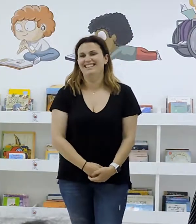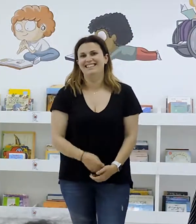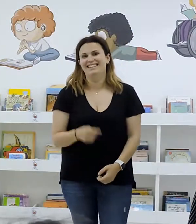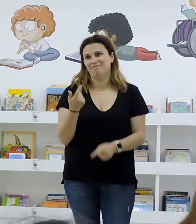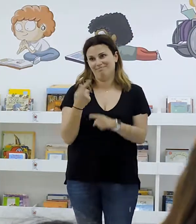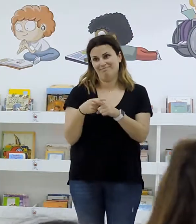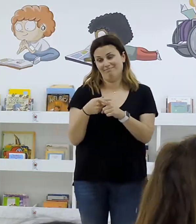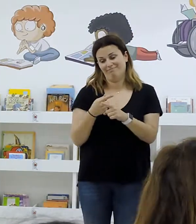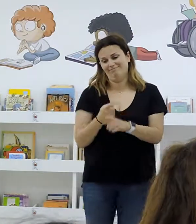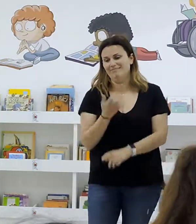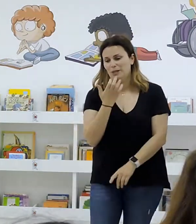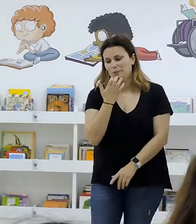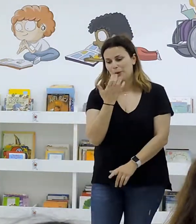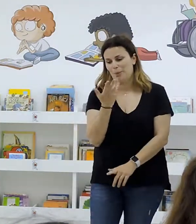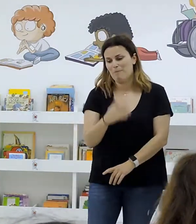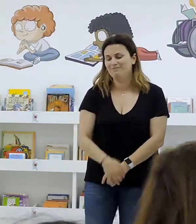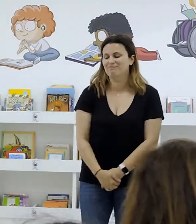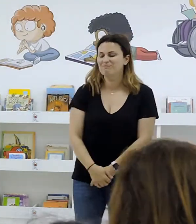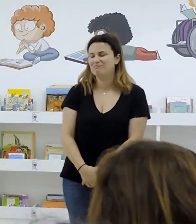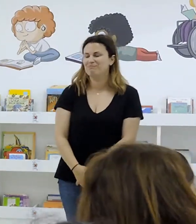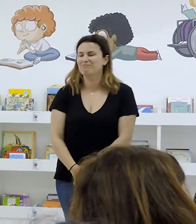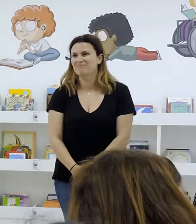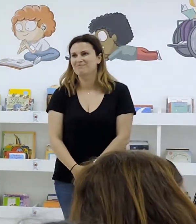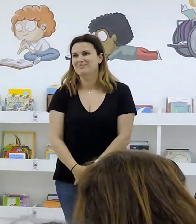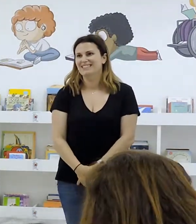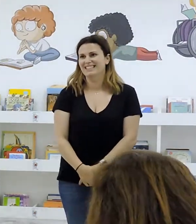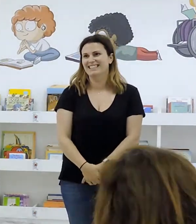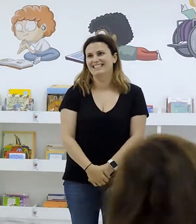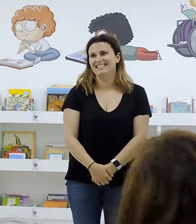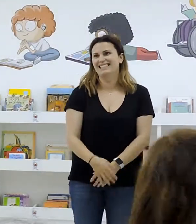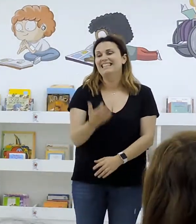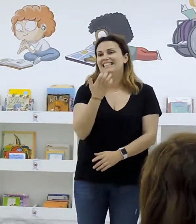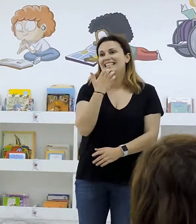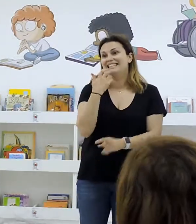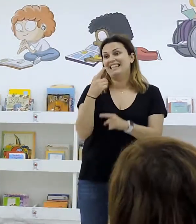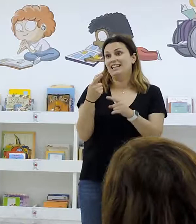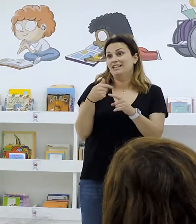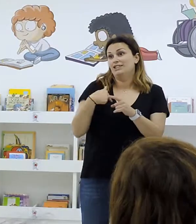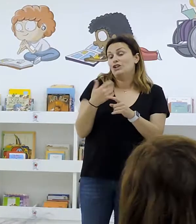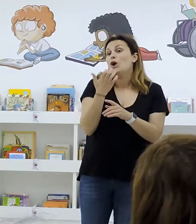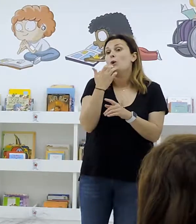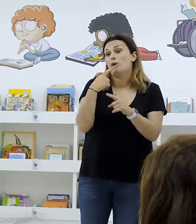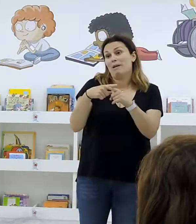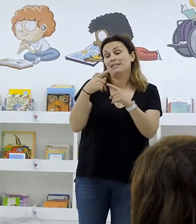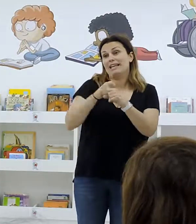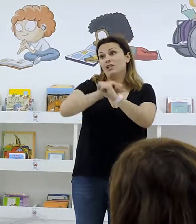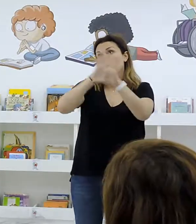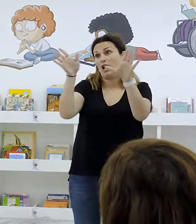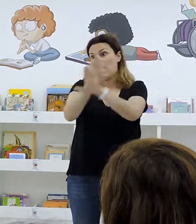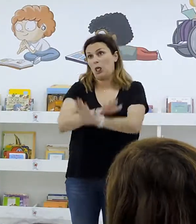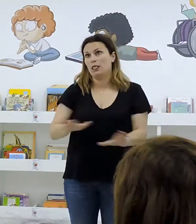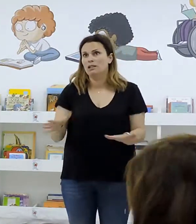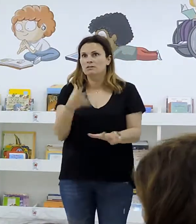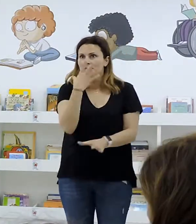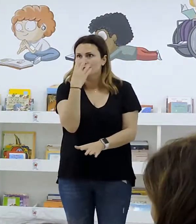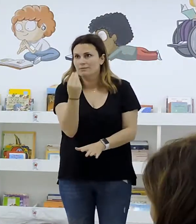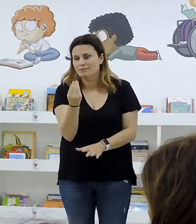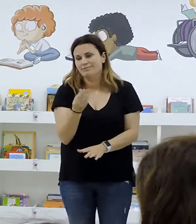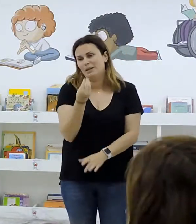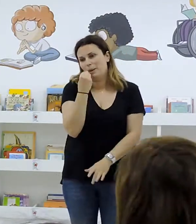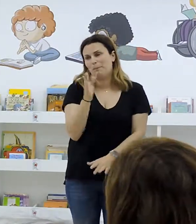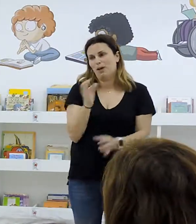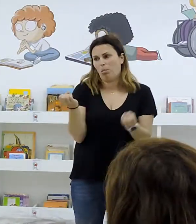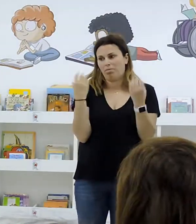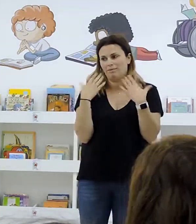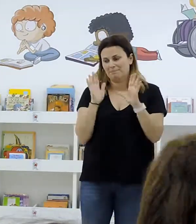Bueno, a veces hago chistes con doble sentido porque hay niños. Si no entendéis alguno, le preguntáis a ellos y ya os explico, ¿vale? No, déjalo.